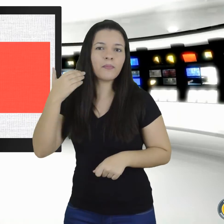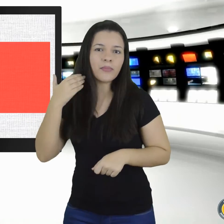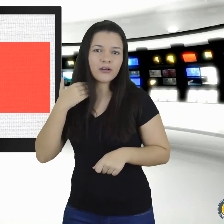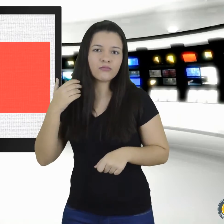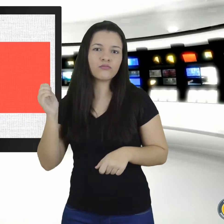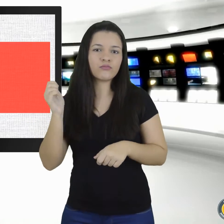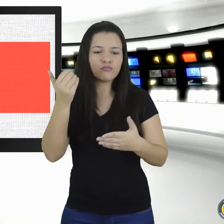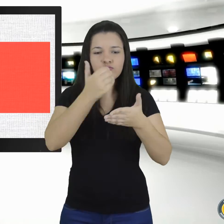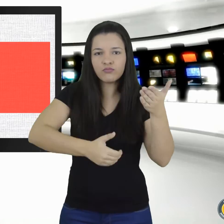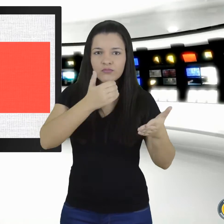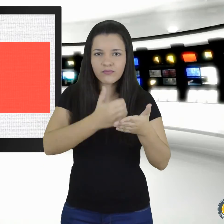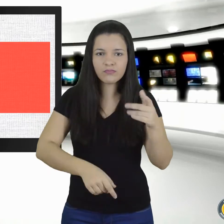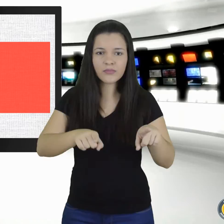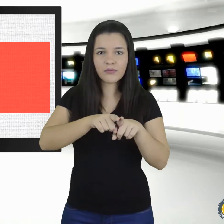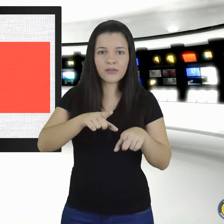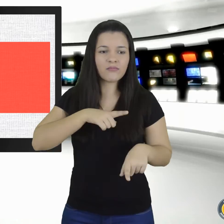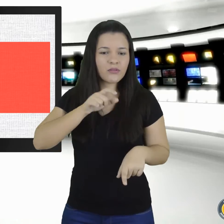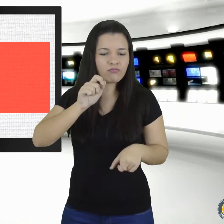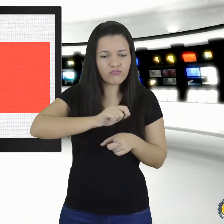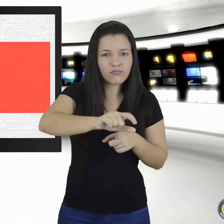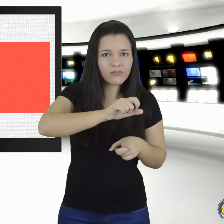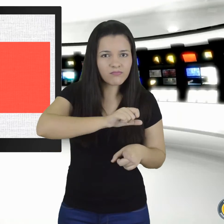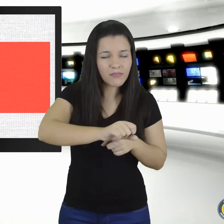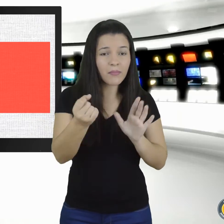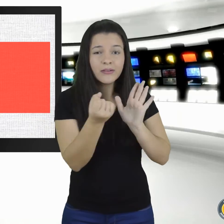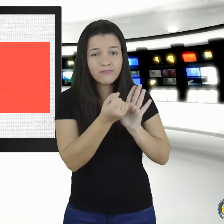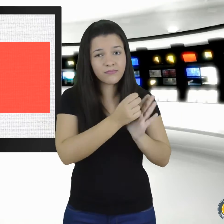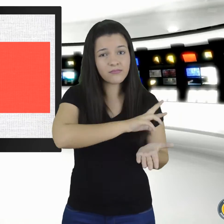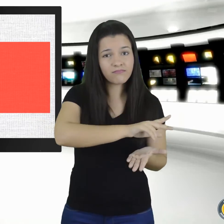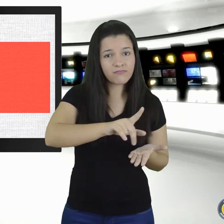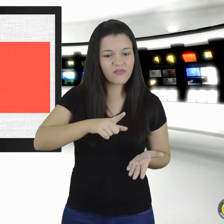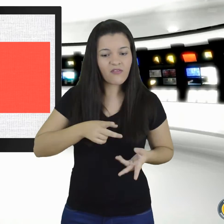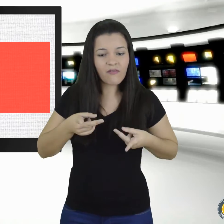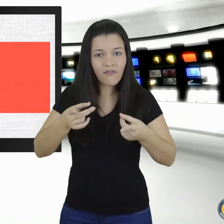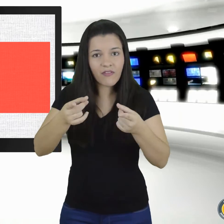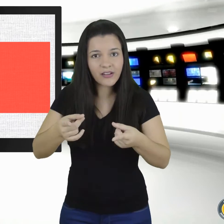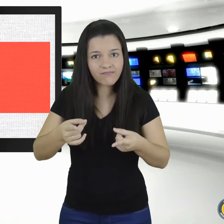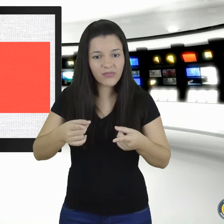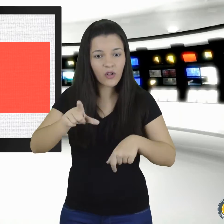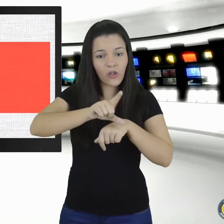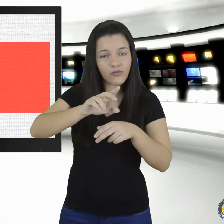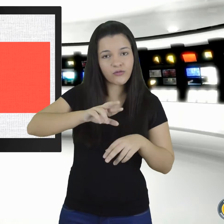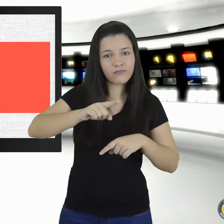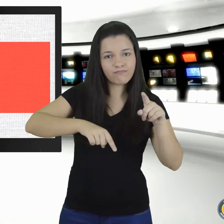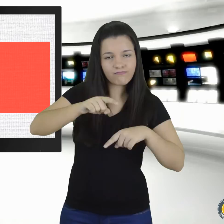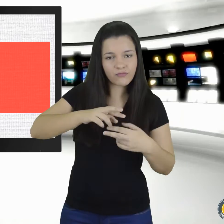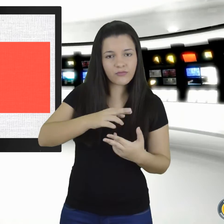capitalização, licenciamento de marcas, venda de produtos nos bazares, corrente do bem, parceria